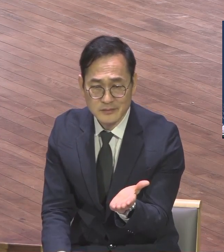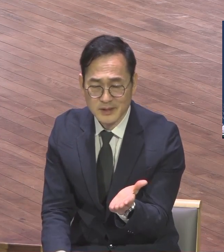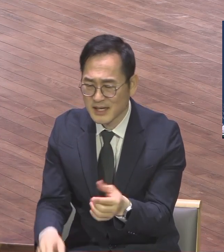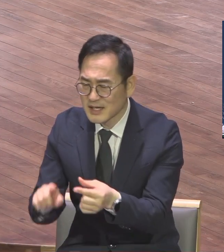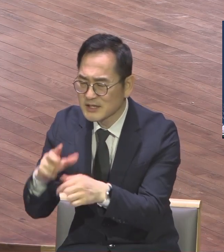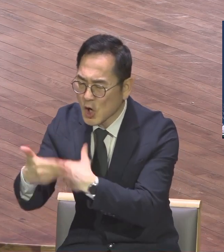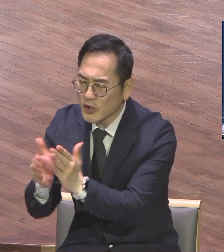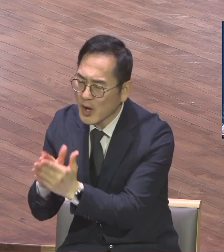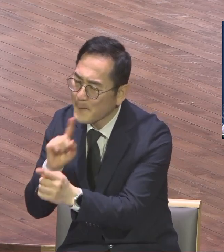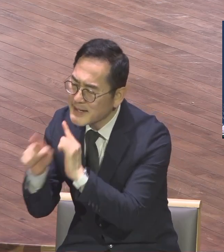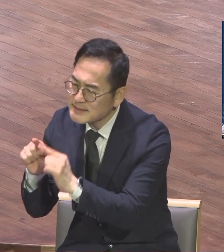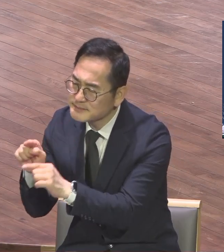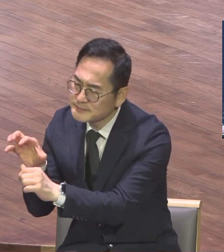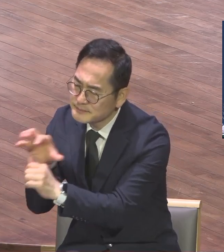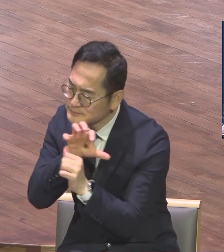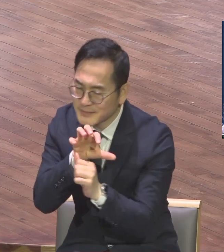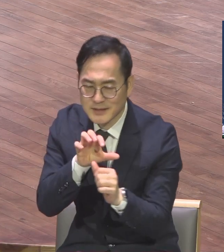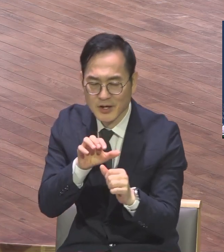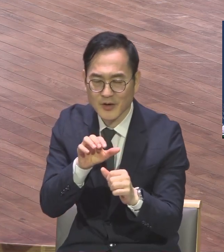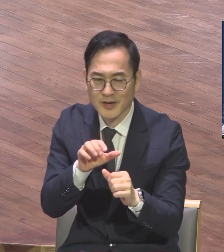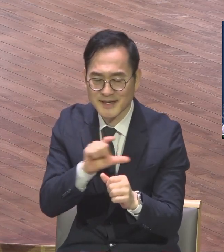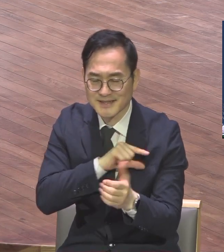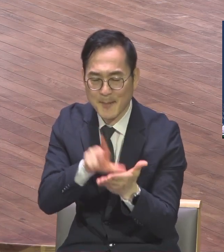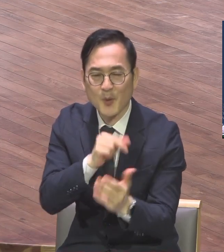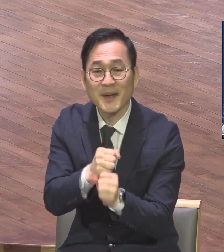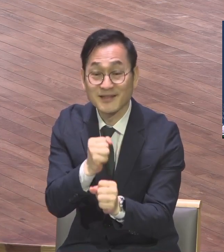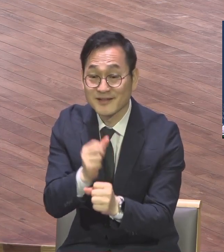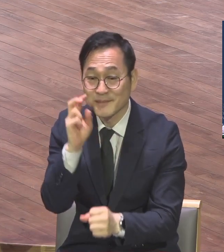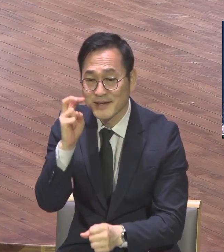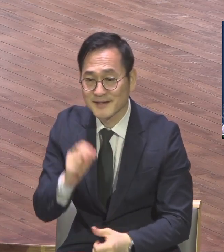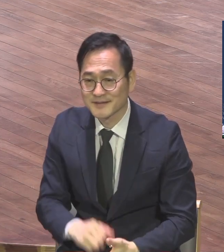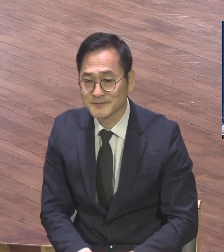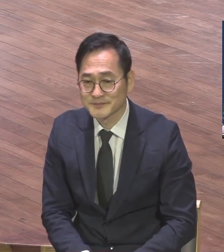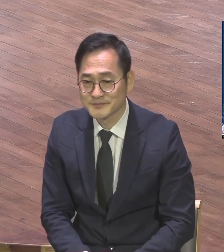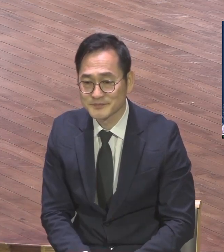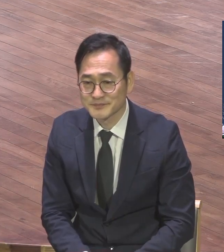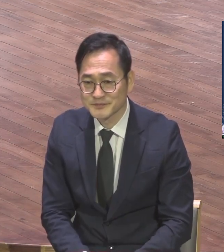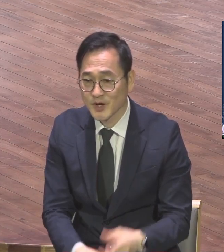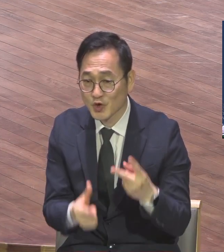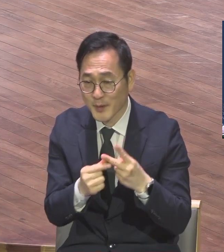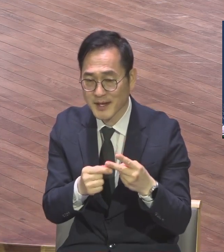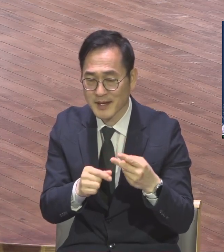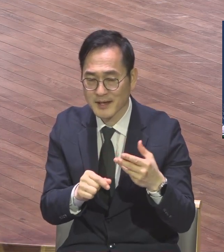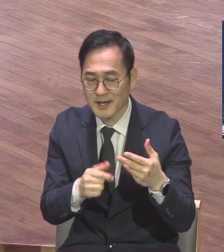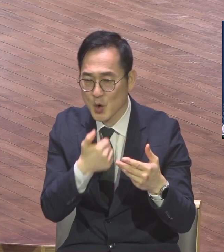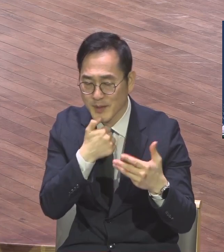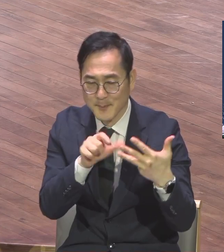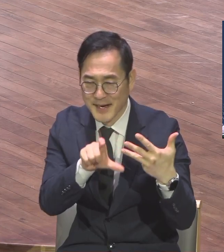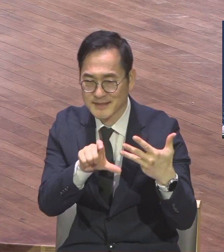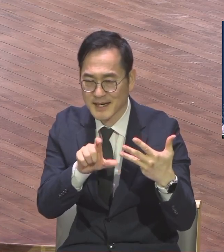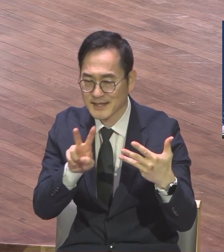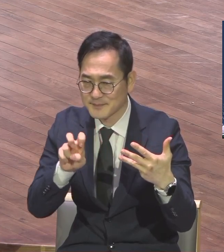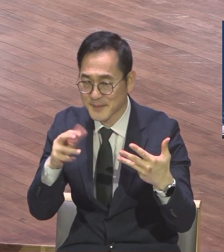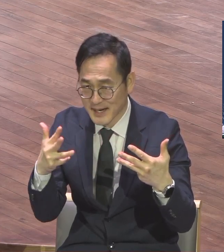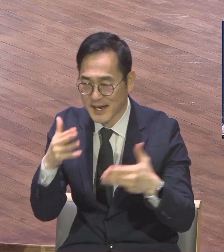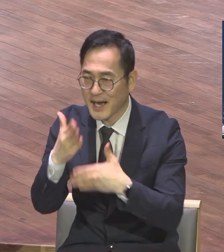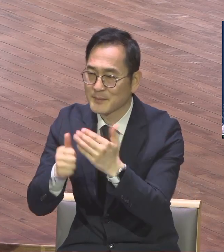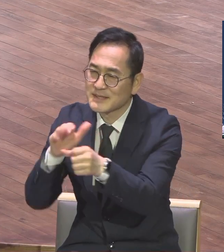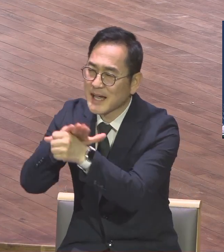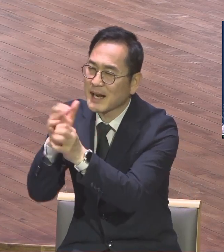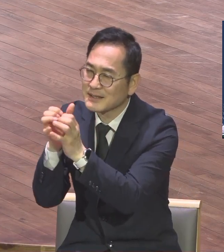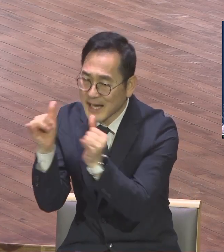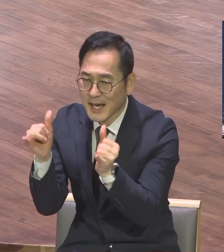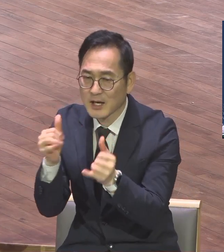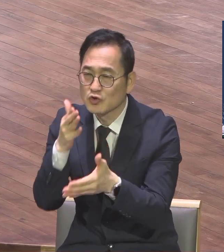성구에 기초해서 책 제목이 나온 것 같아요. 또 한 가지 성경은 8장 18절 하나님을 사랑하는 자 곧